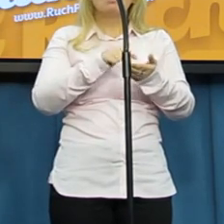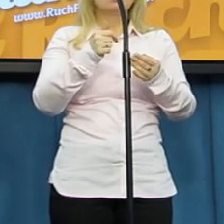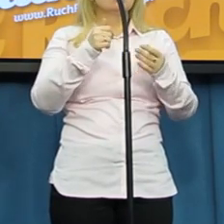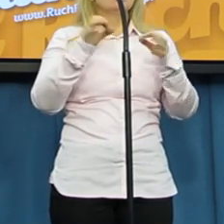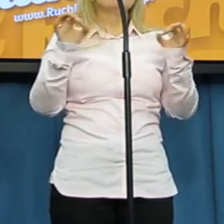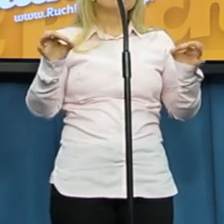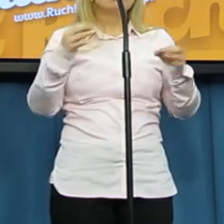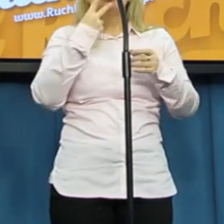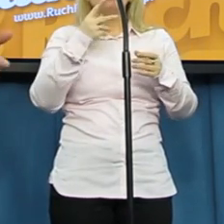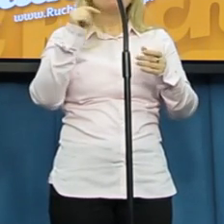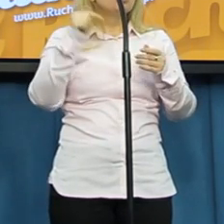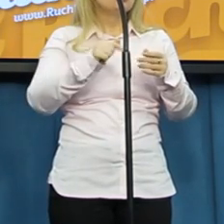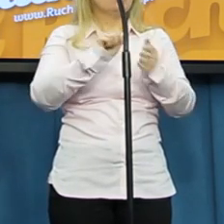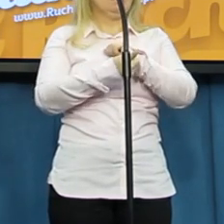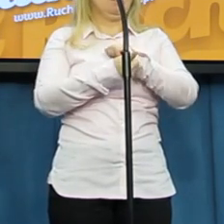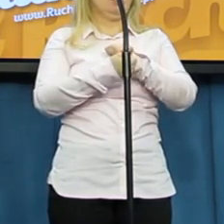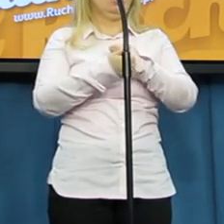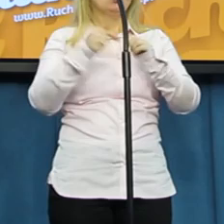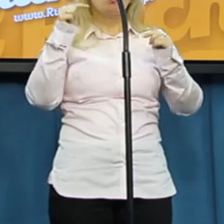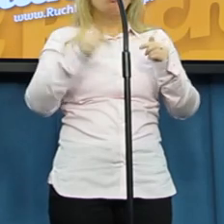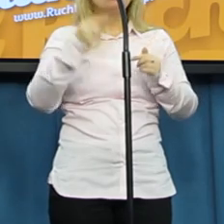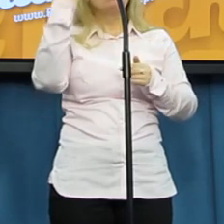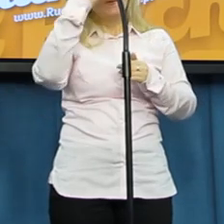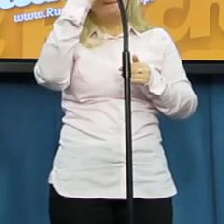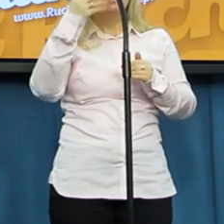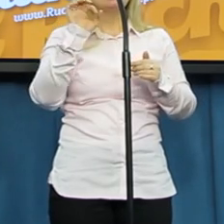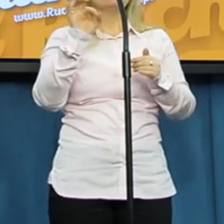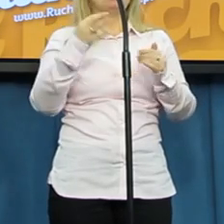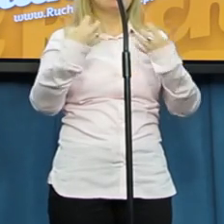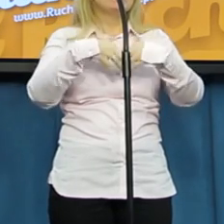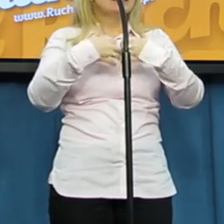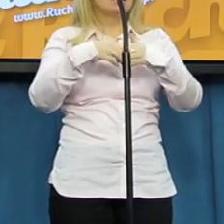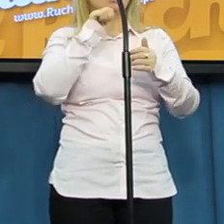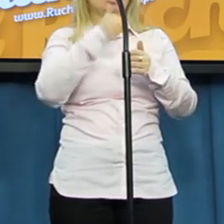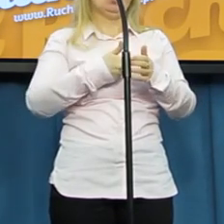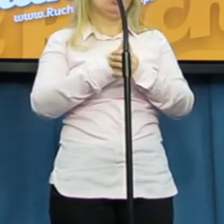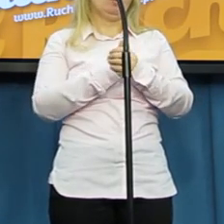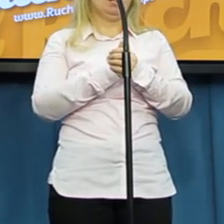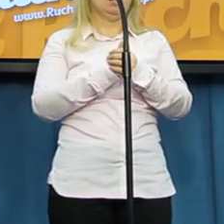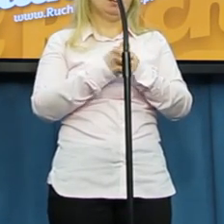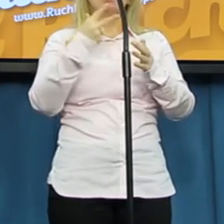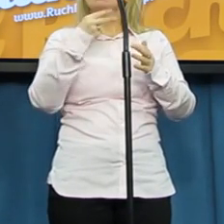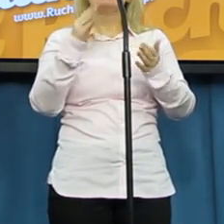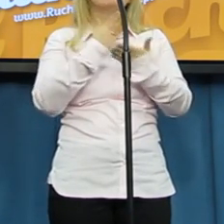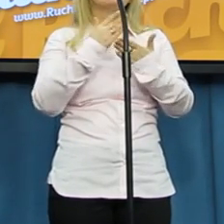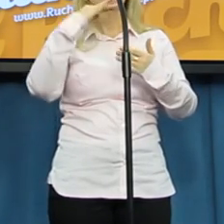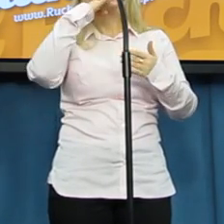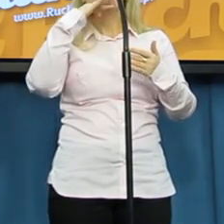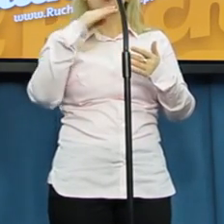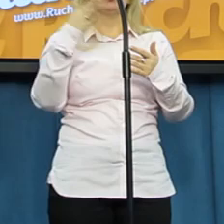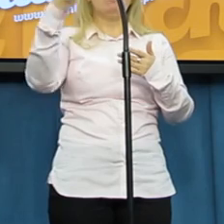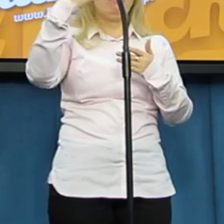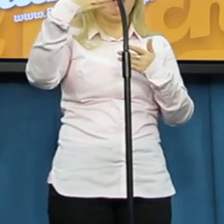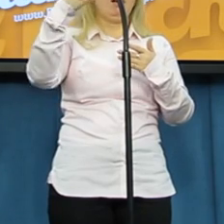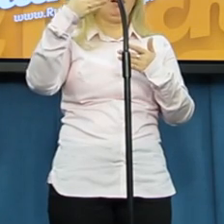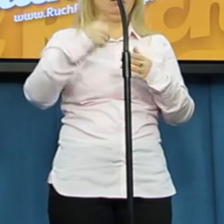Janusz Marek wspominał, w stosunku do integracji europejskiej jest kryterium dużo ważniejsze niż kolory, które na sztandarach